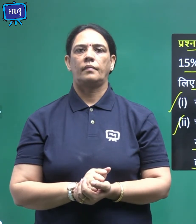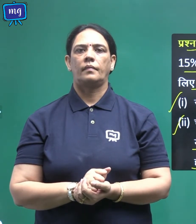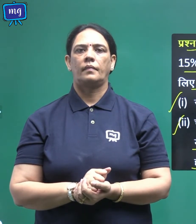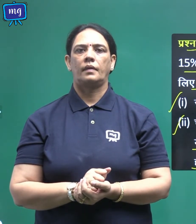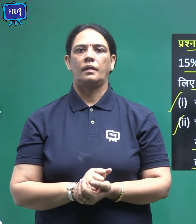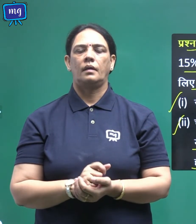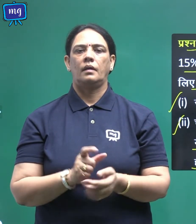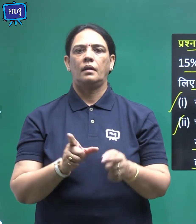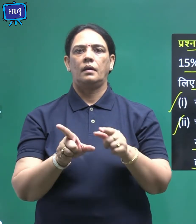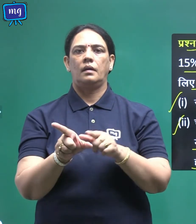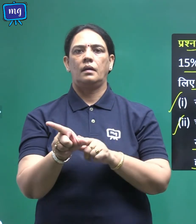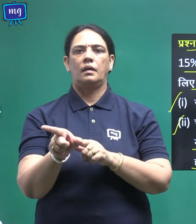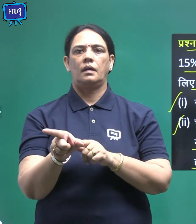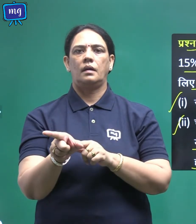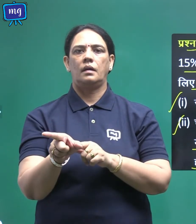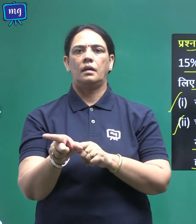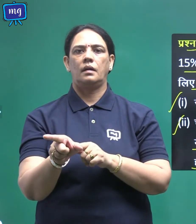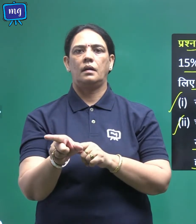वार्षिक संयोजित